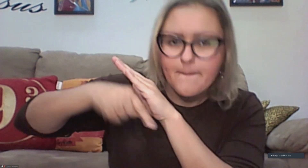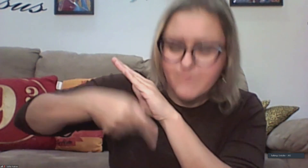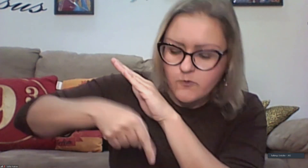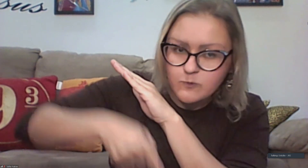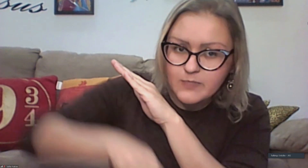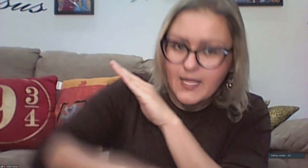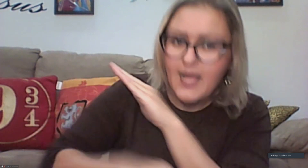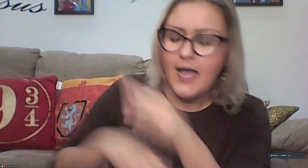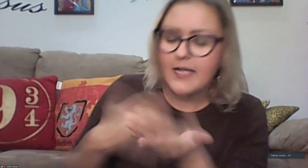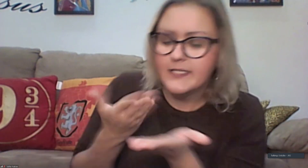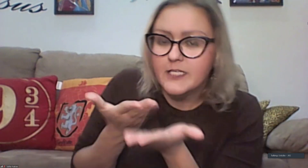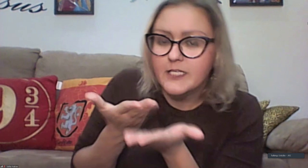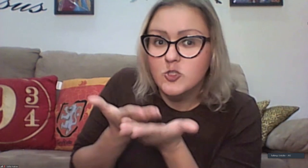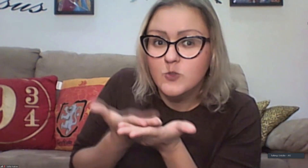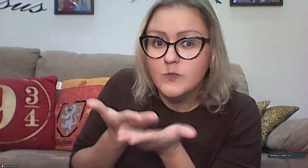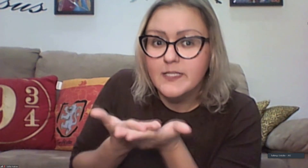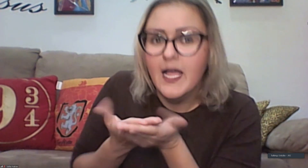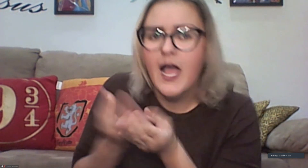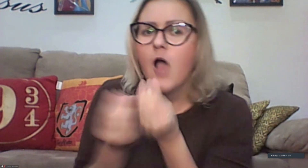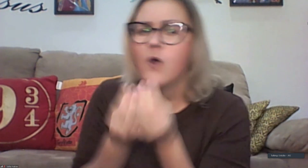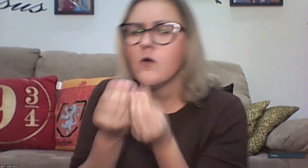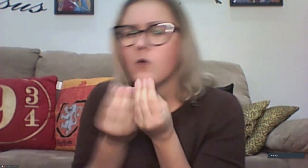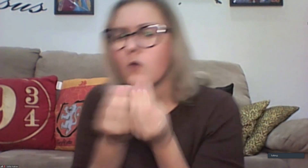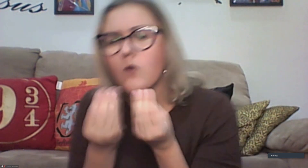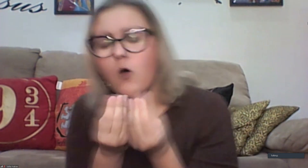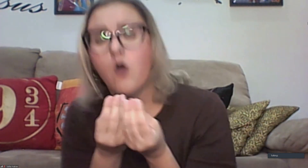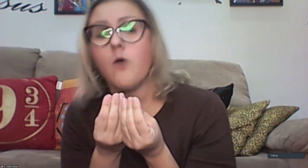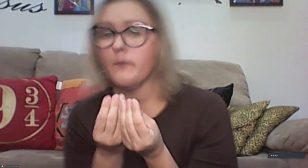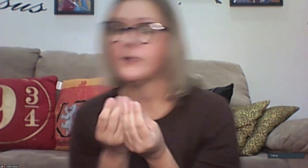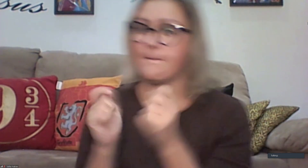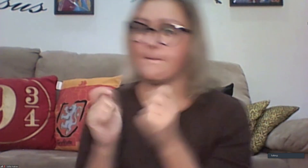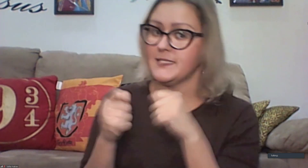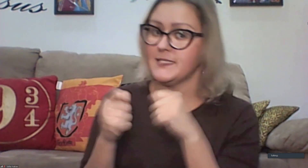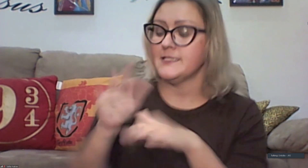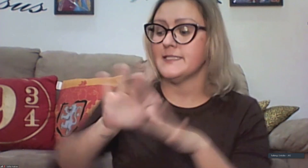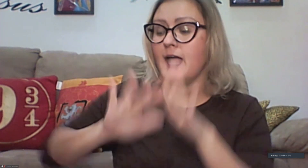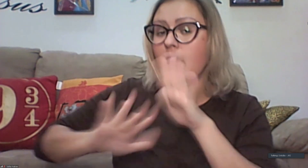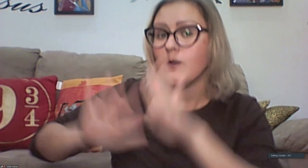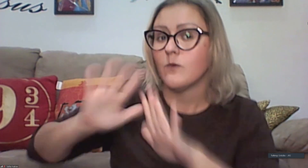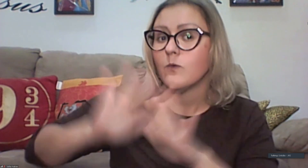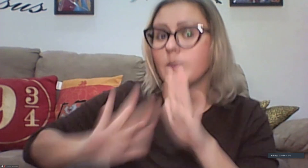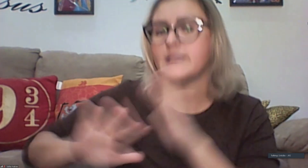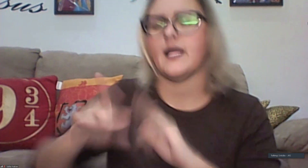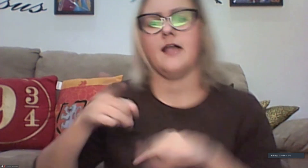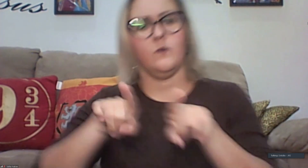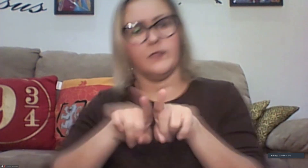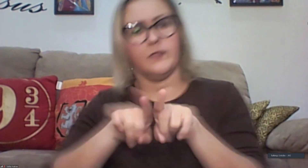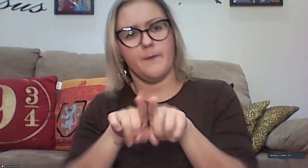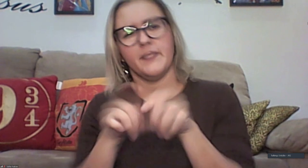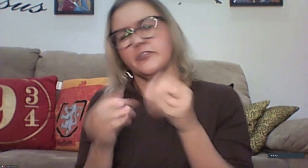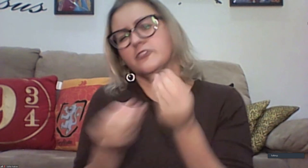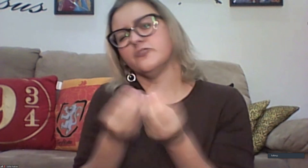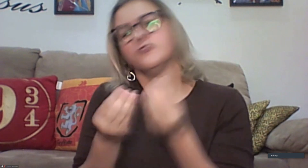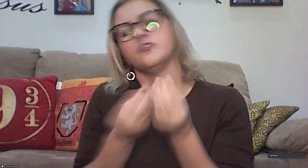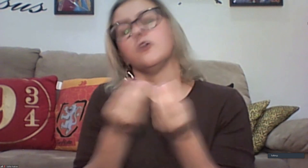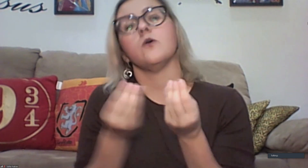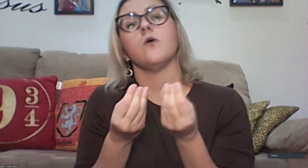professor, conheça isso com mais profundidade, que eu consiga entender esses conceitos e os utilize